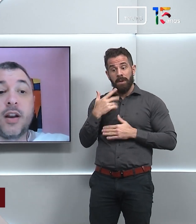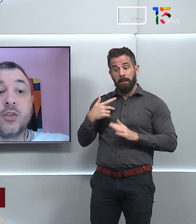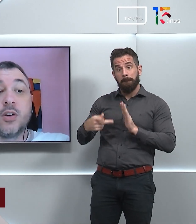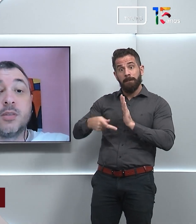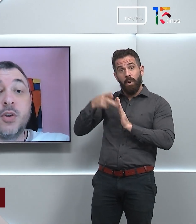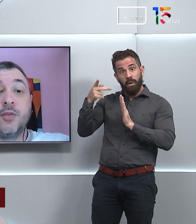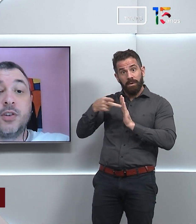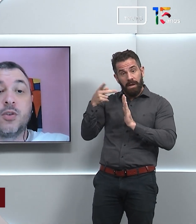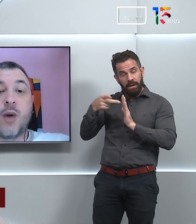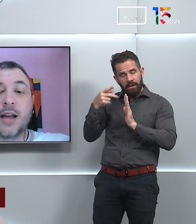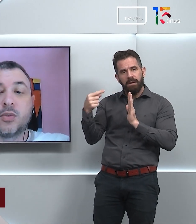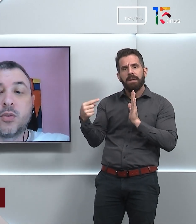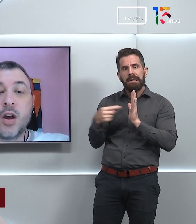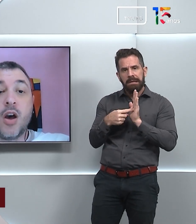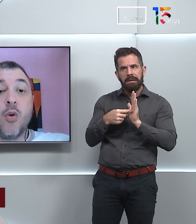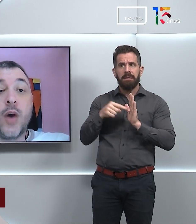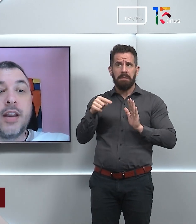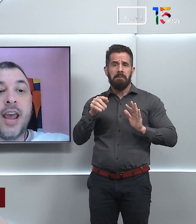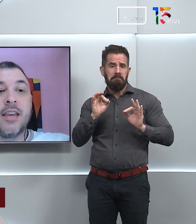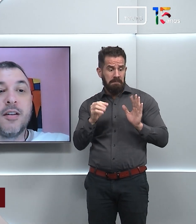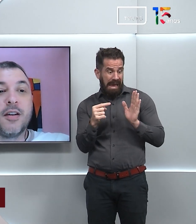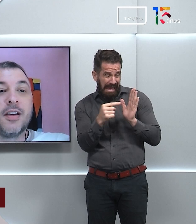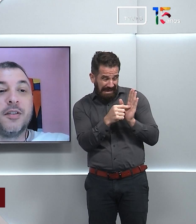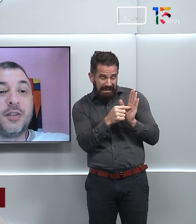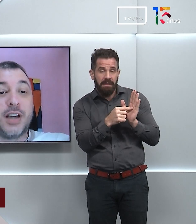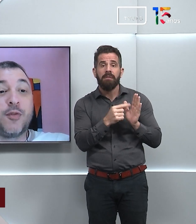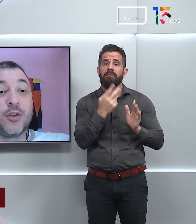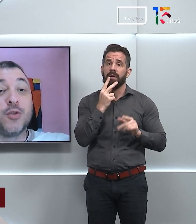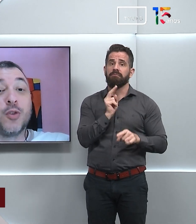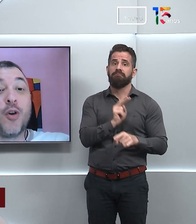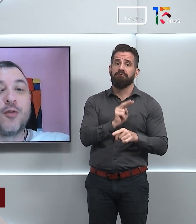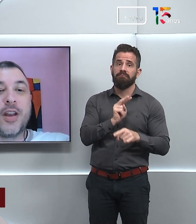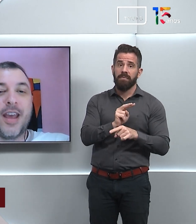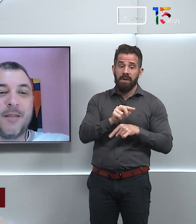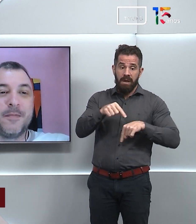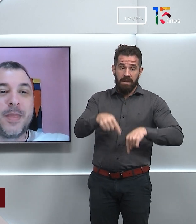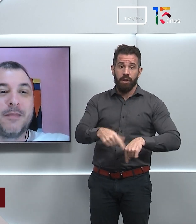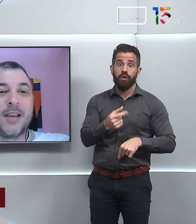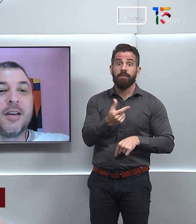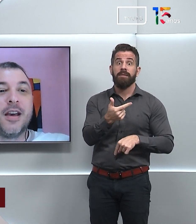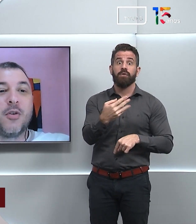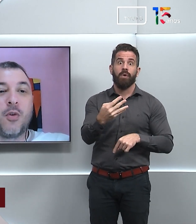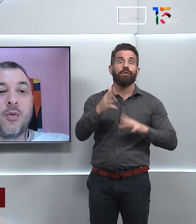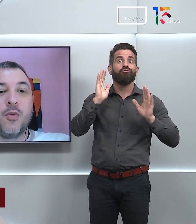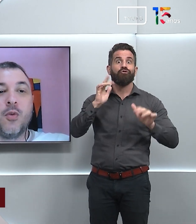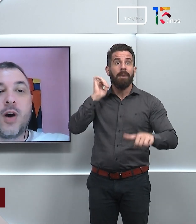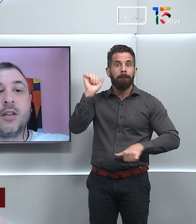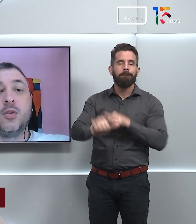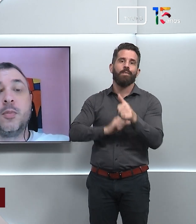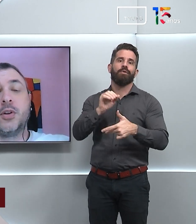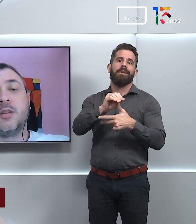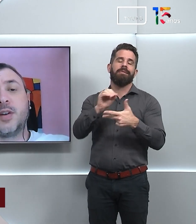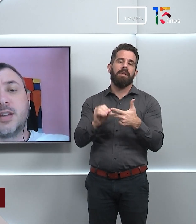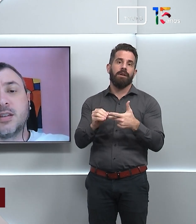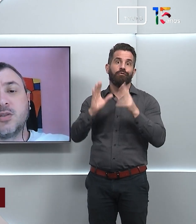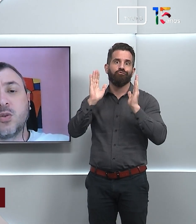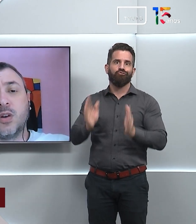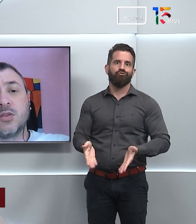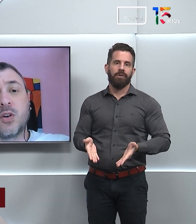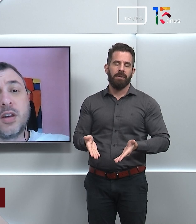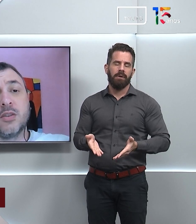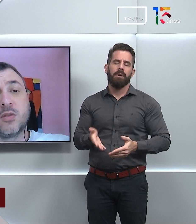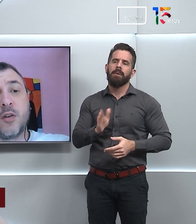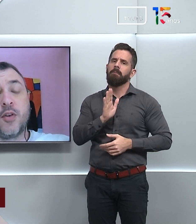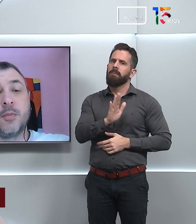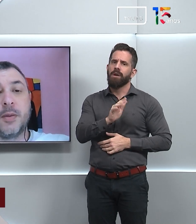que agora, em 2024, o Enem já fosse o novo Enem, né? Com o aluno podendo fazer essa